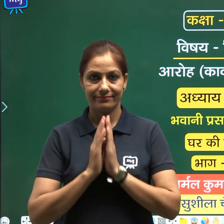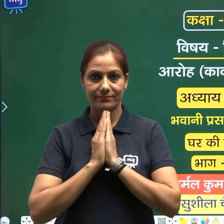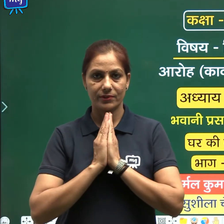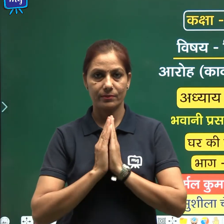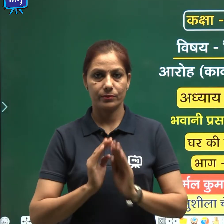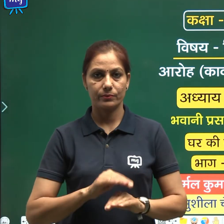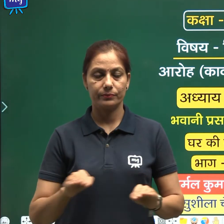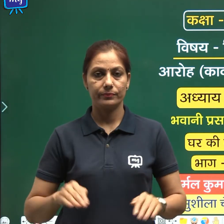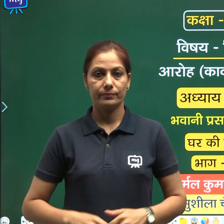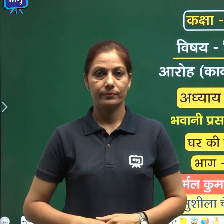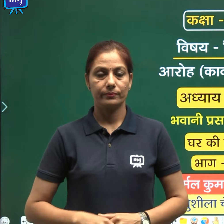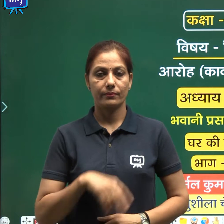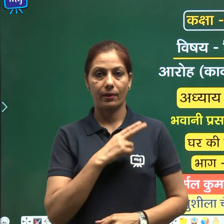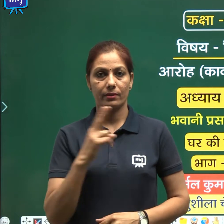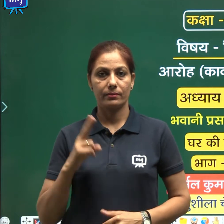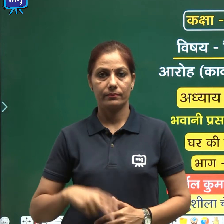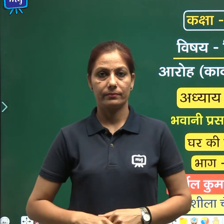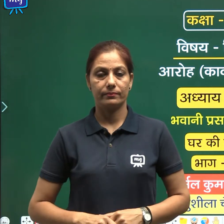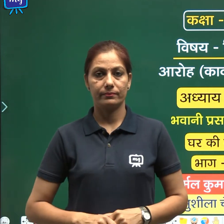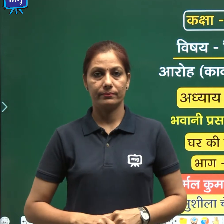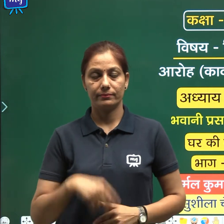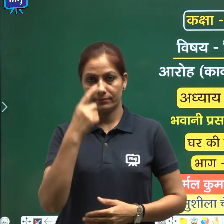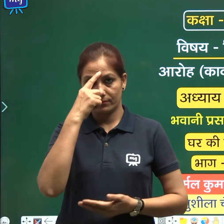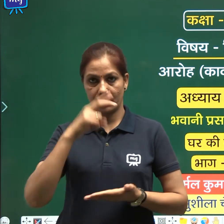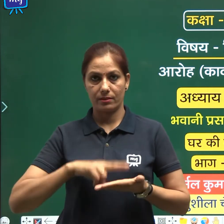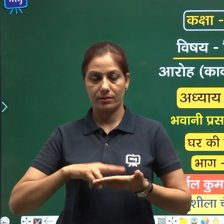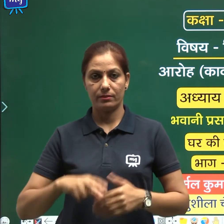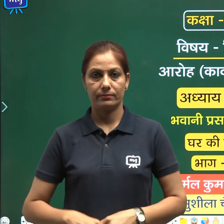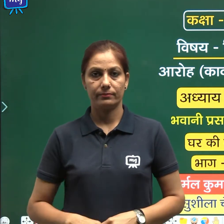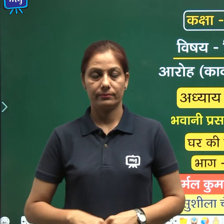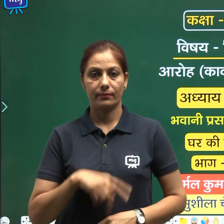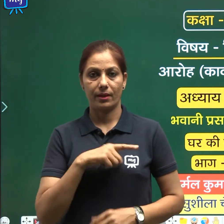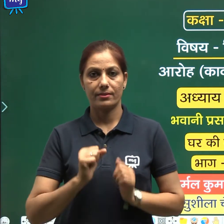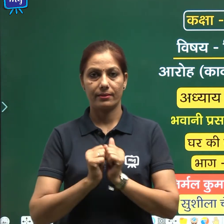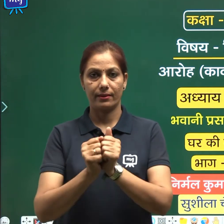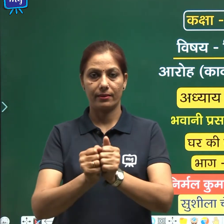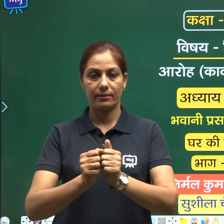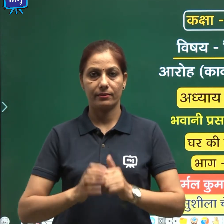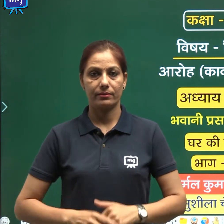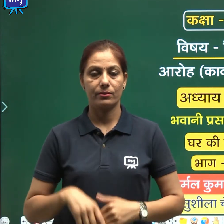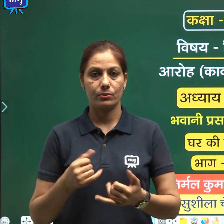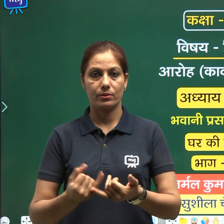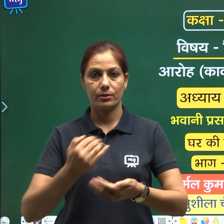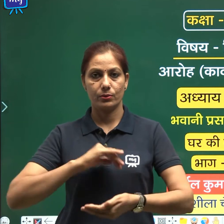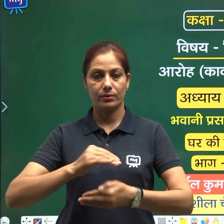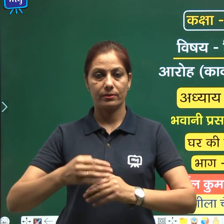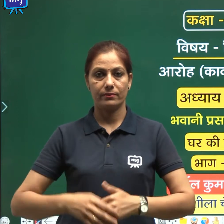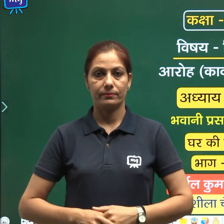नमस्कार बच्चों, मेरा नाम निर्मल कुमार गुप्ता, मेरे साथ हैं सुशीला